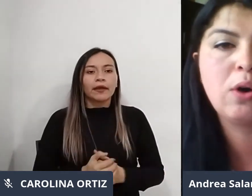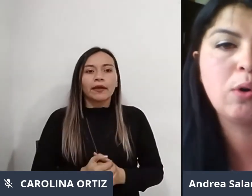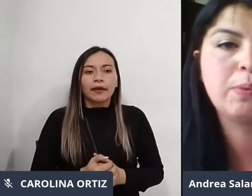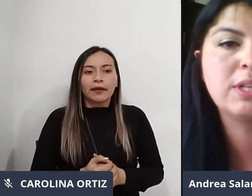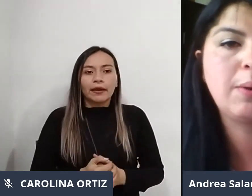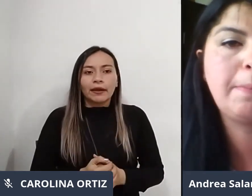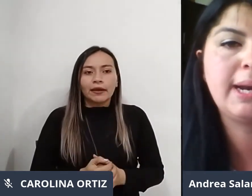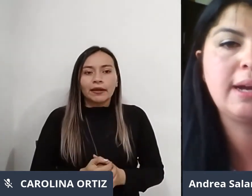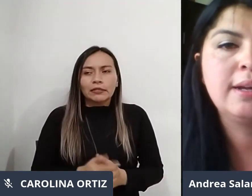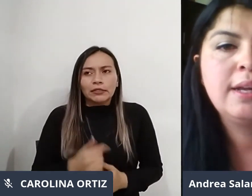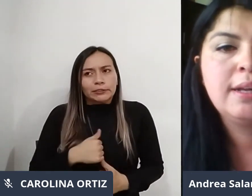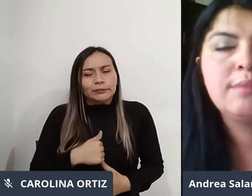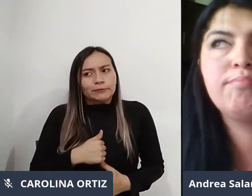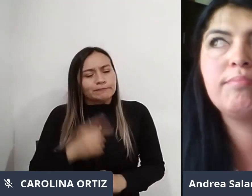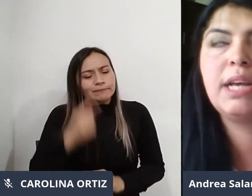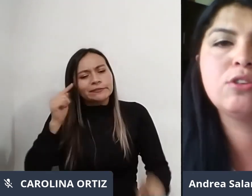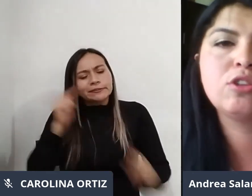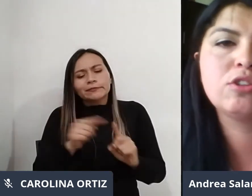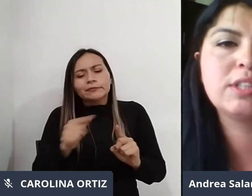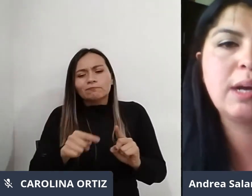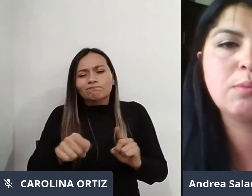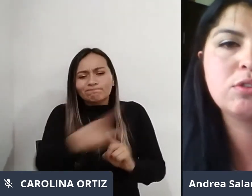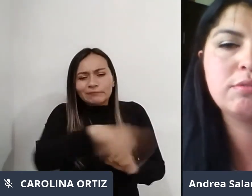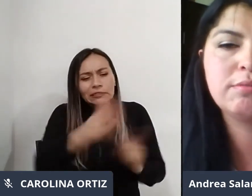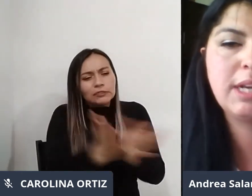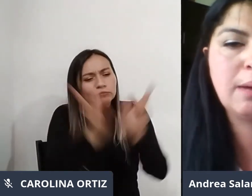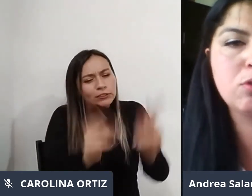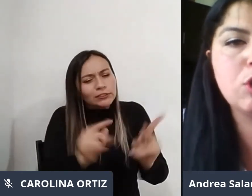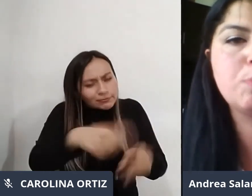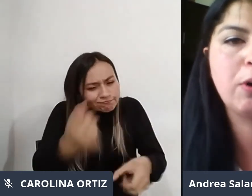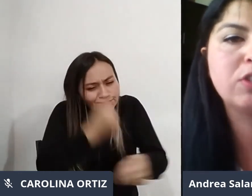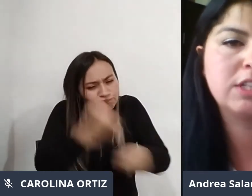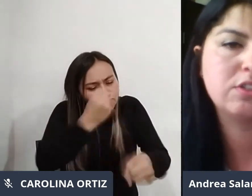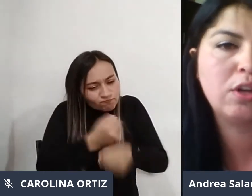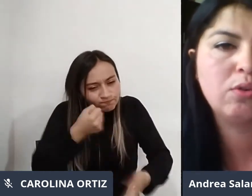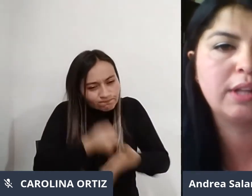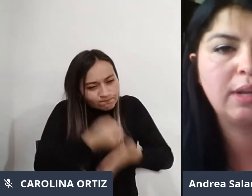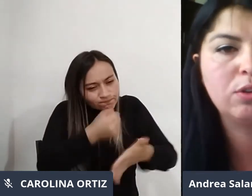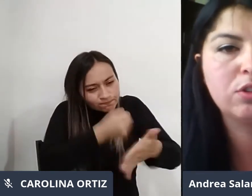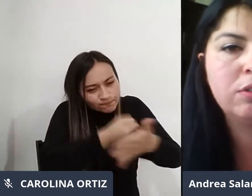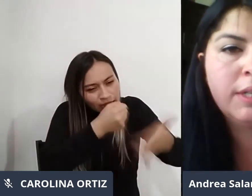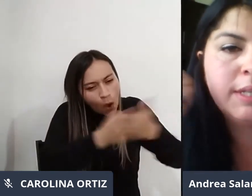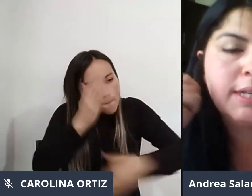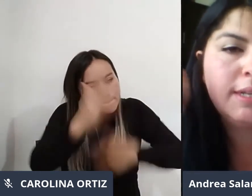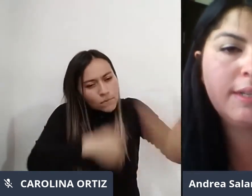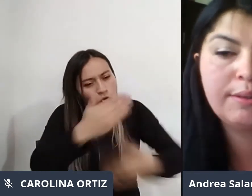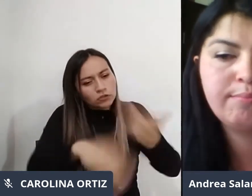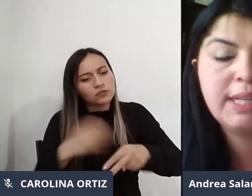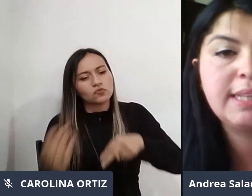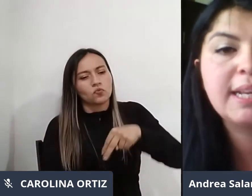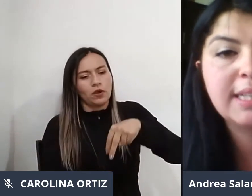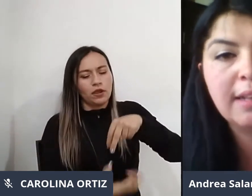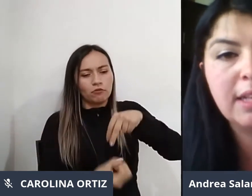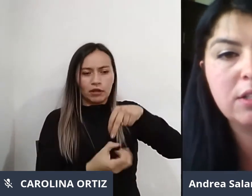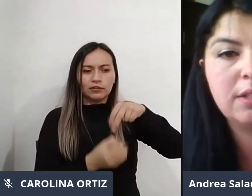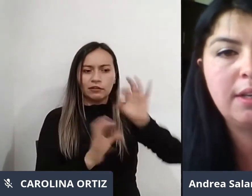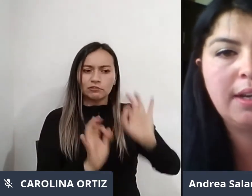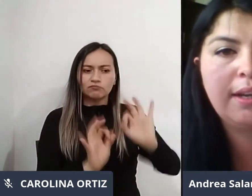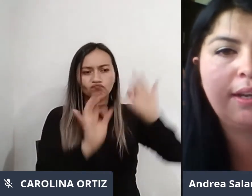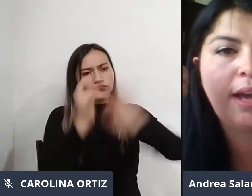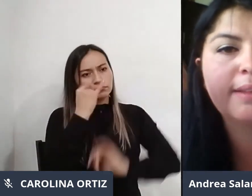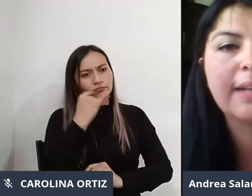uno lo mejor posible para que nosotros tengamos, digamos, unos procesos educativos